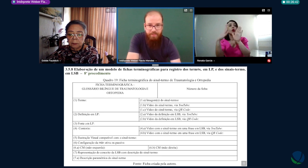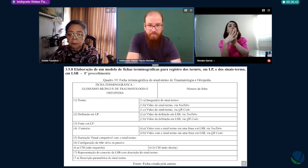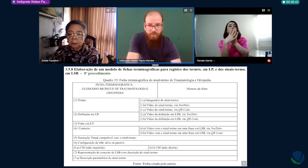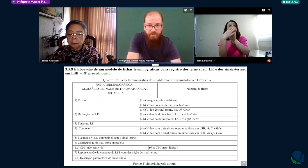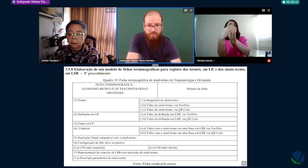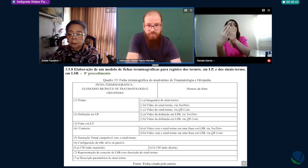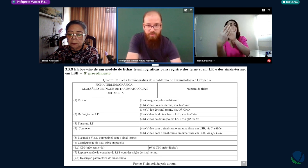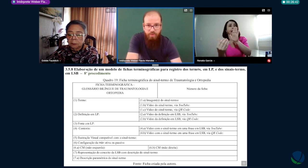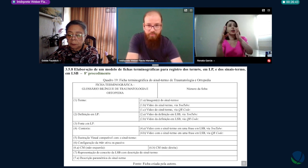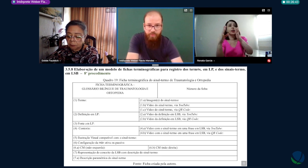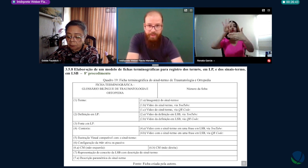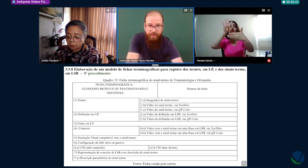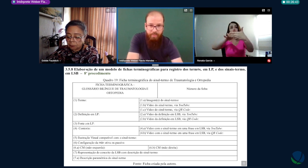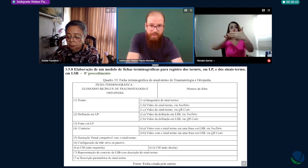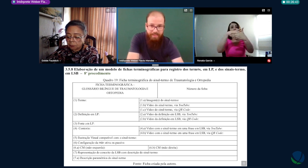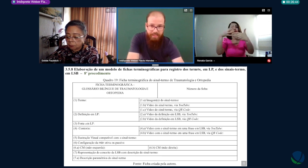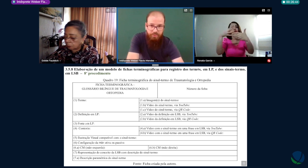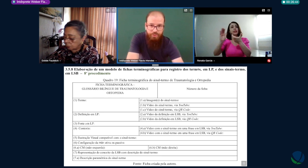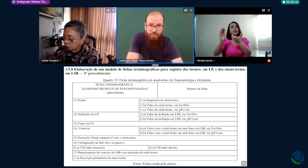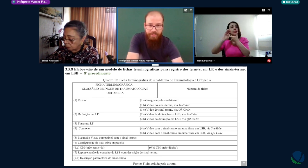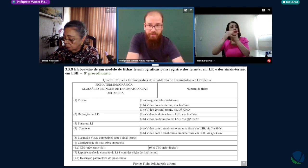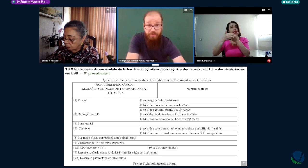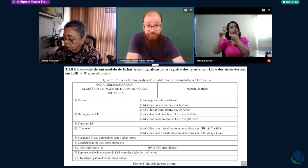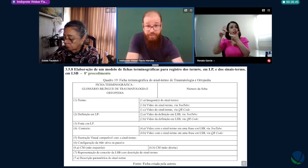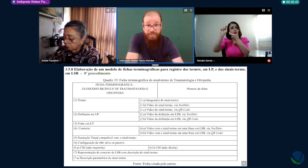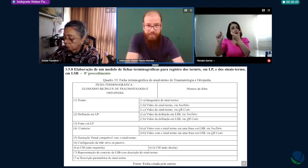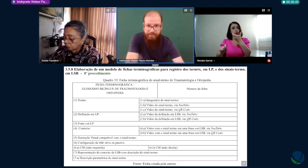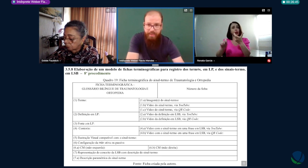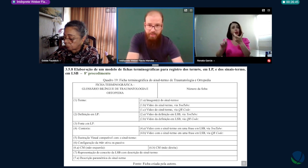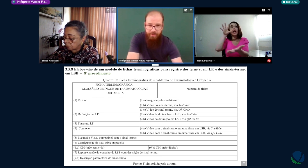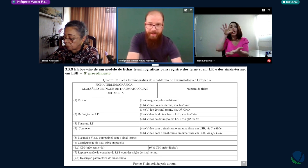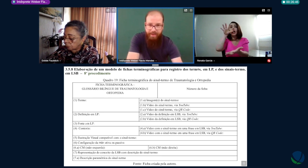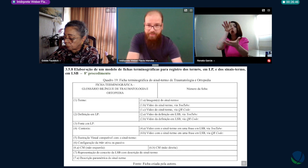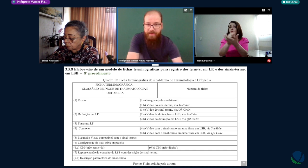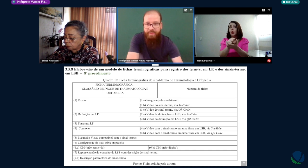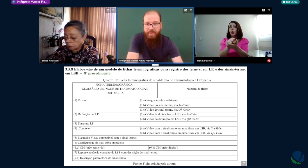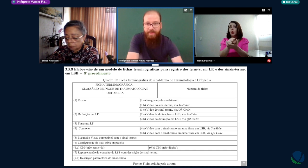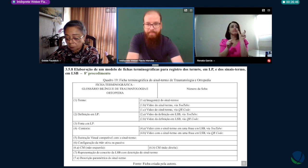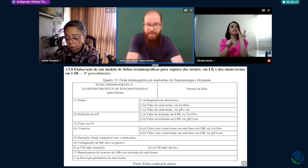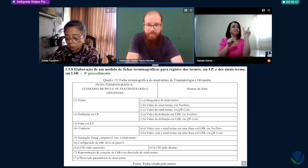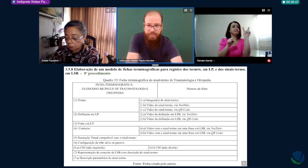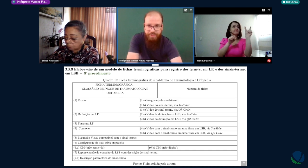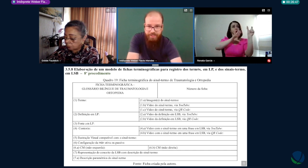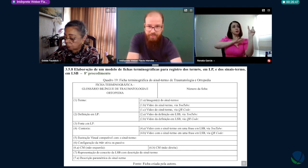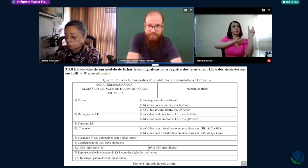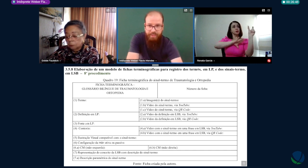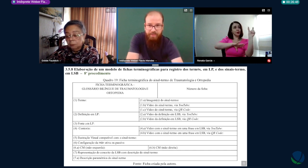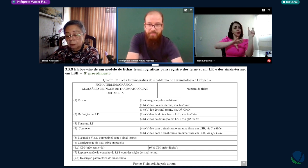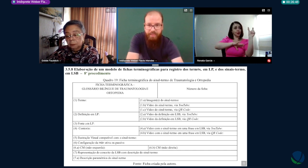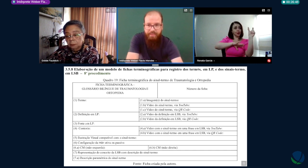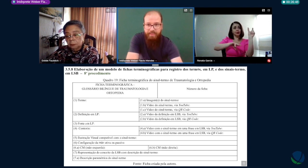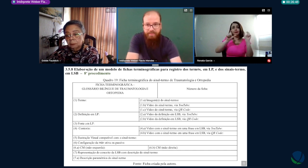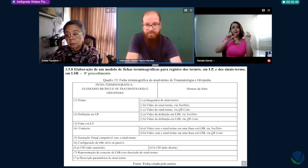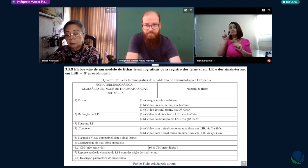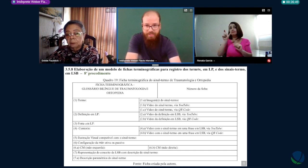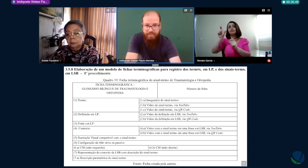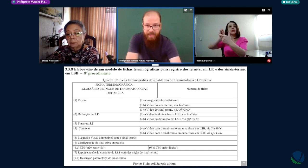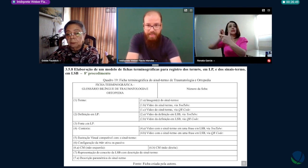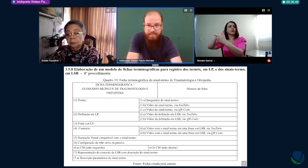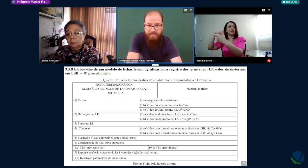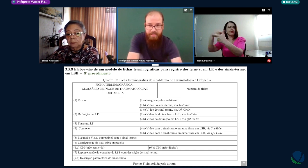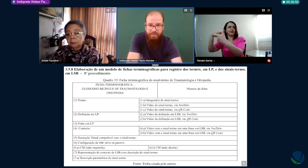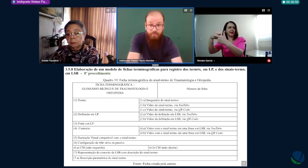Nessa parte eu mostro como foi a elaboração de um modelo de ficha terminográfica para o registro, então, né,